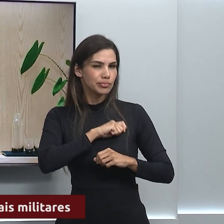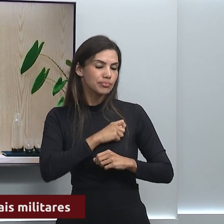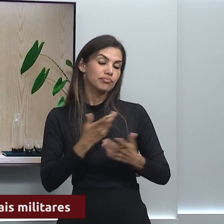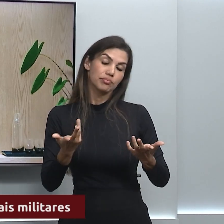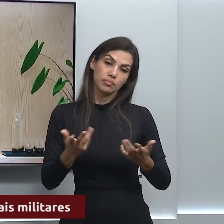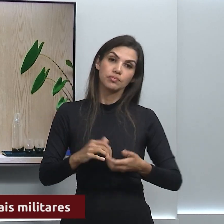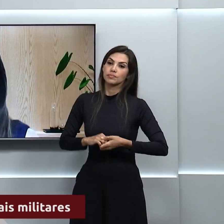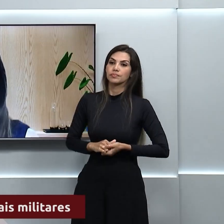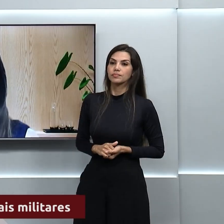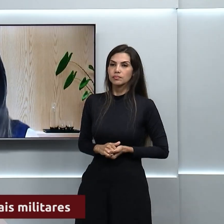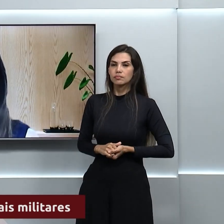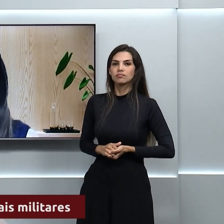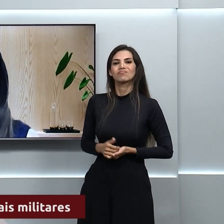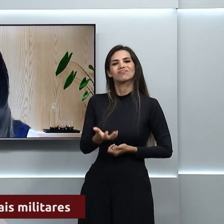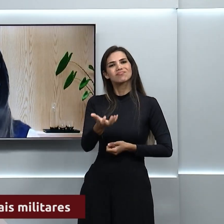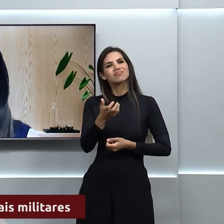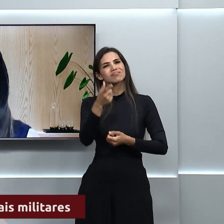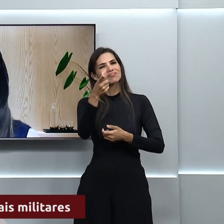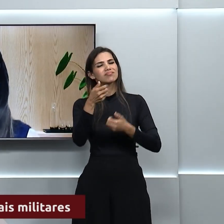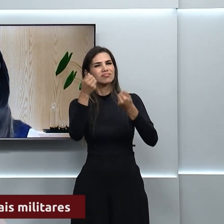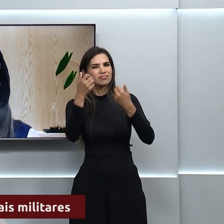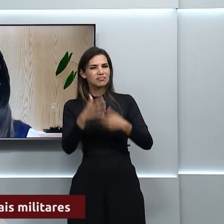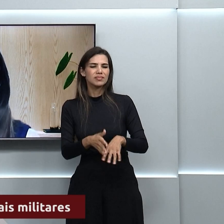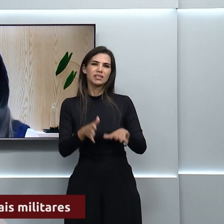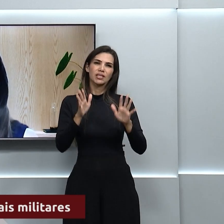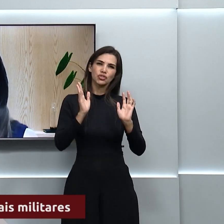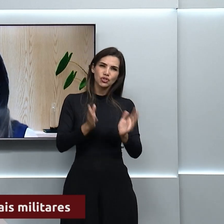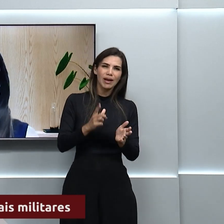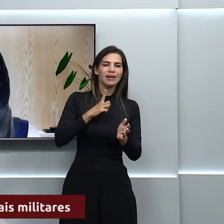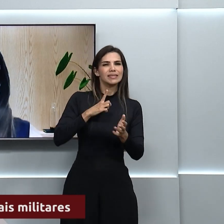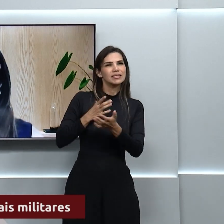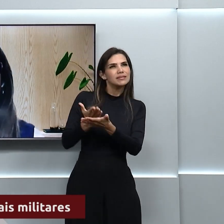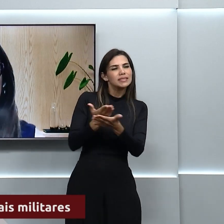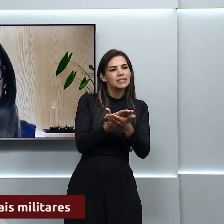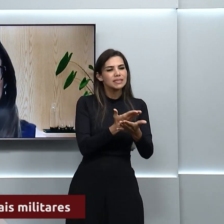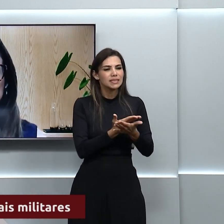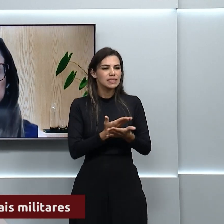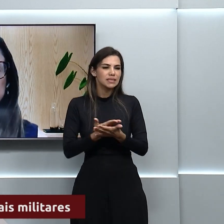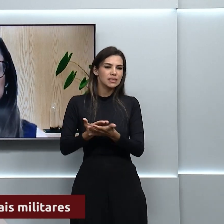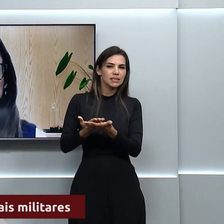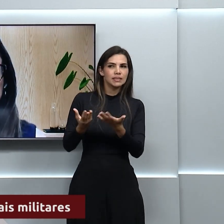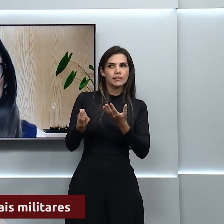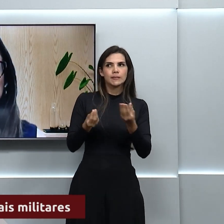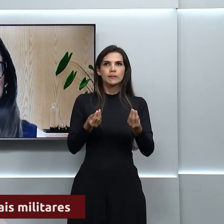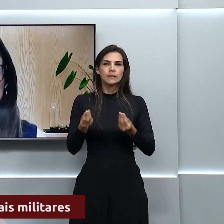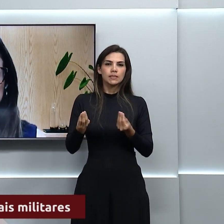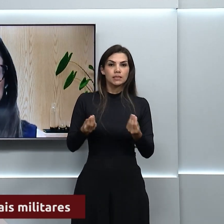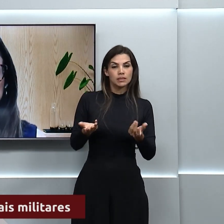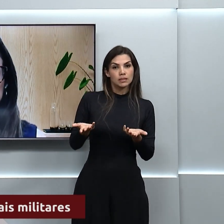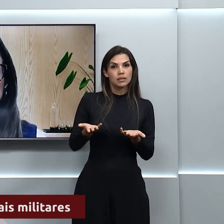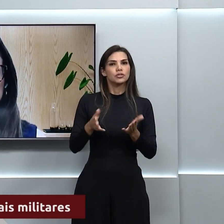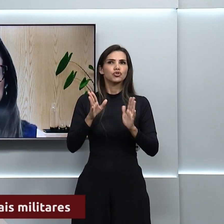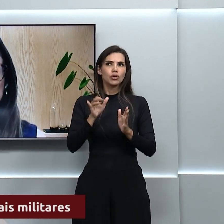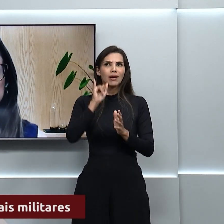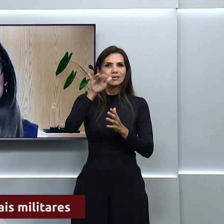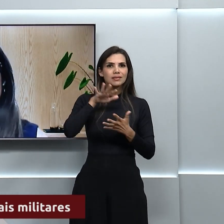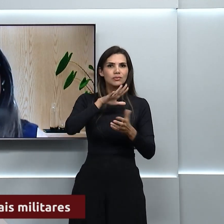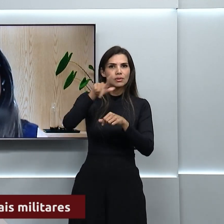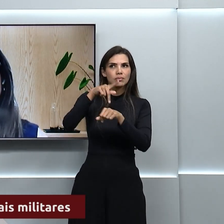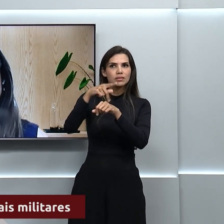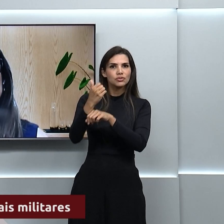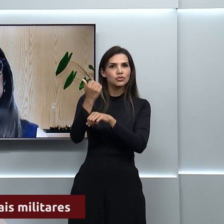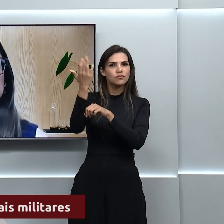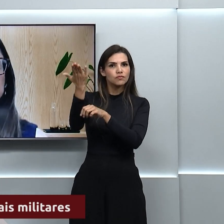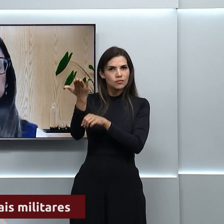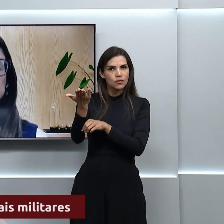se possível, apontasse para a gente se já foram realizados estudos, podem ser até internacionais, né? A gente sabe, por exemplo,